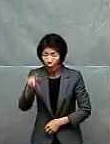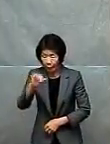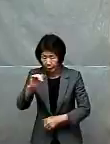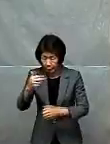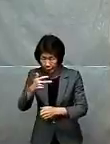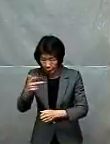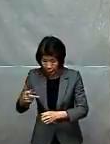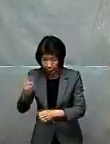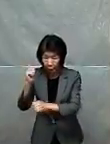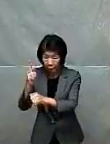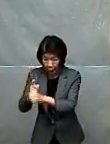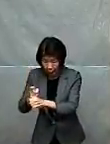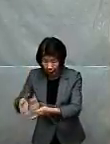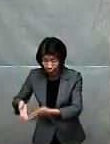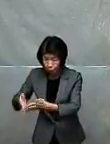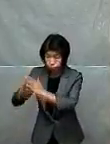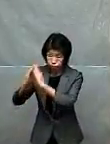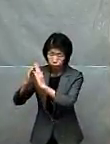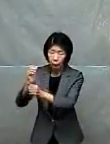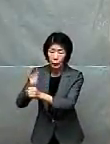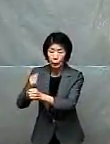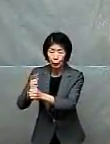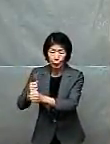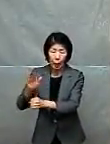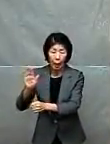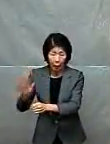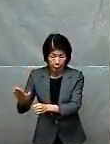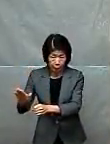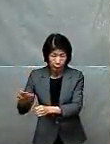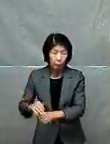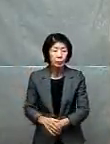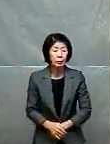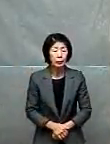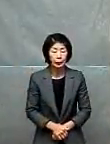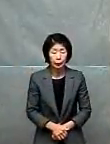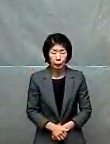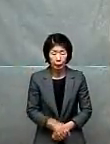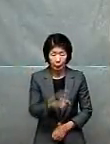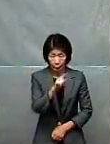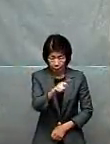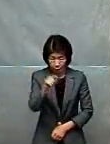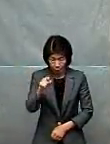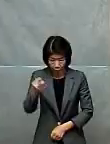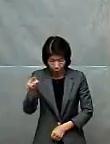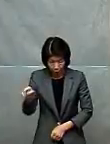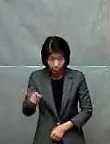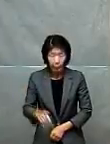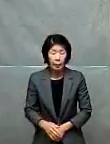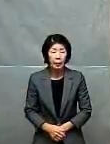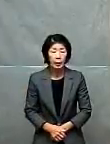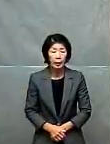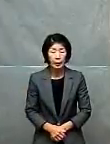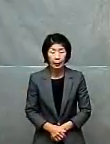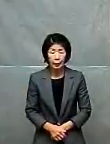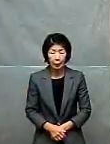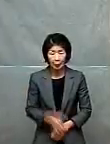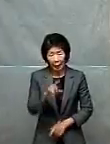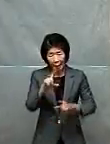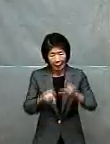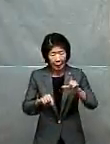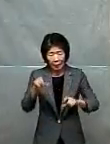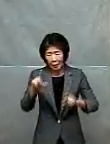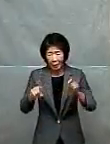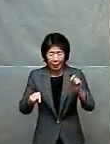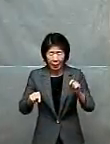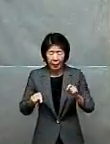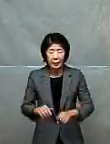性の方々が作ってくださっているものもあるんですね。それでだから本当にあの様々なので